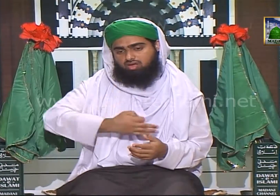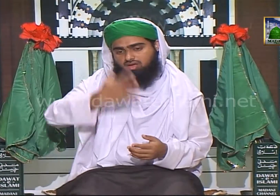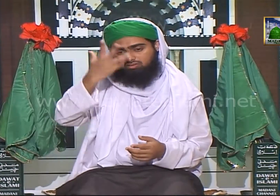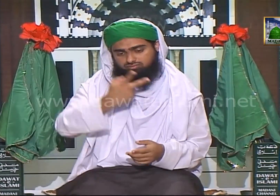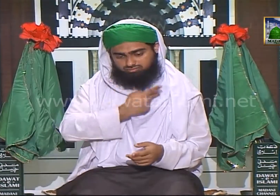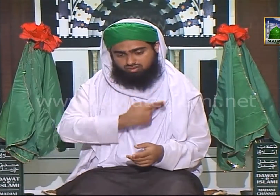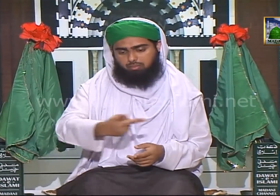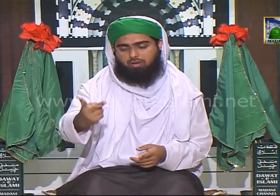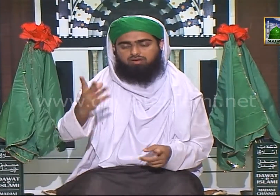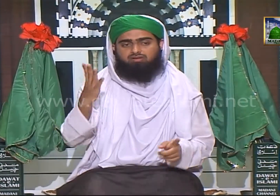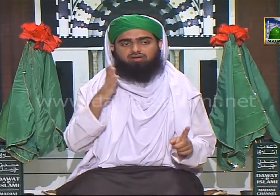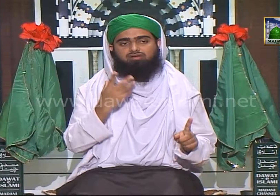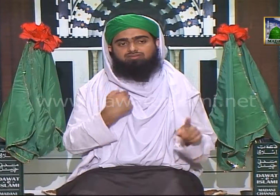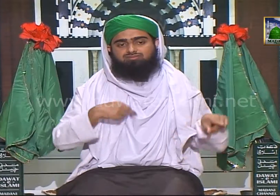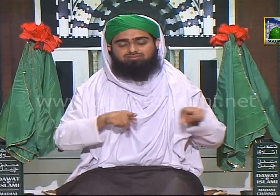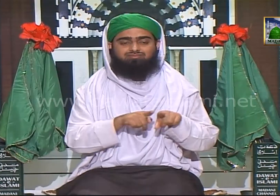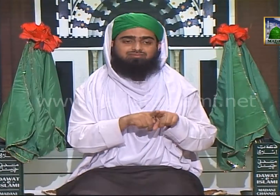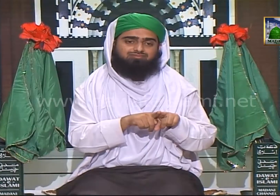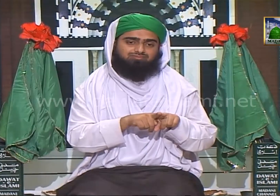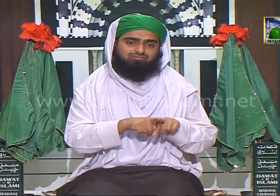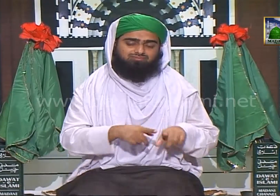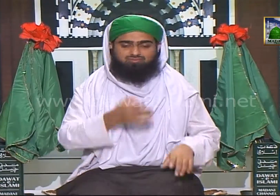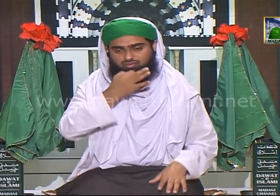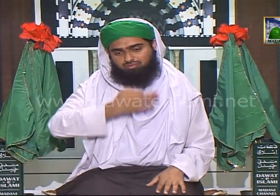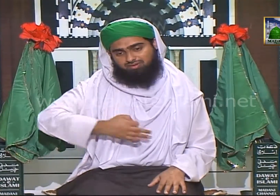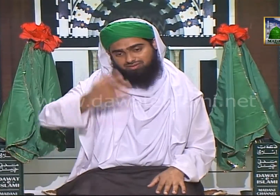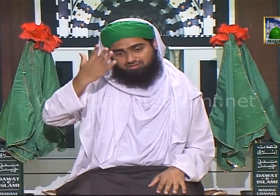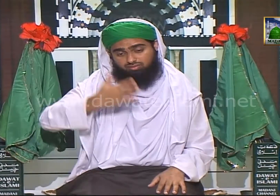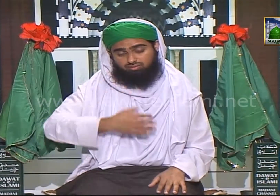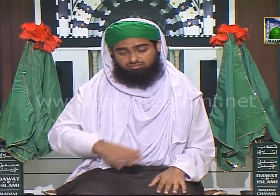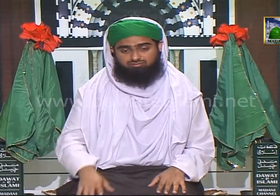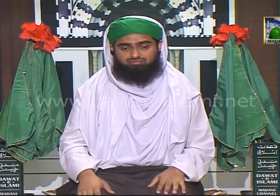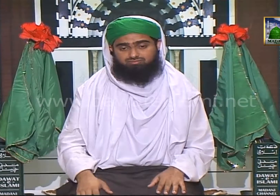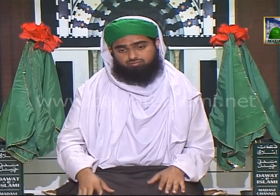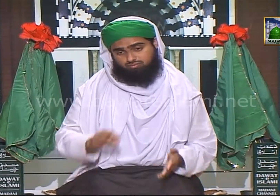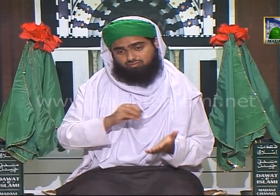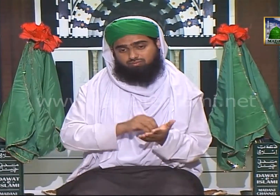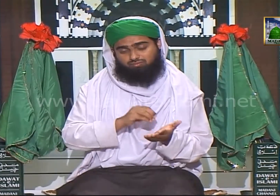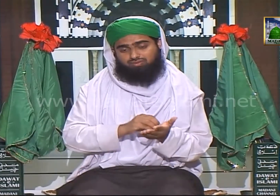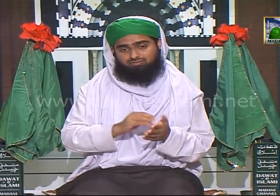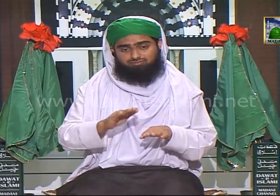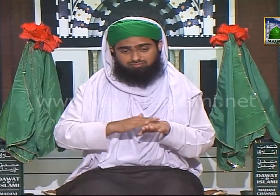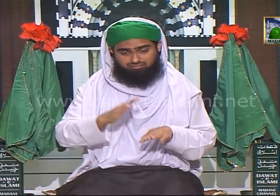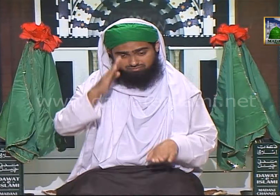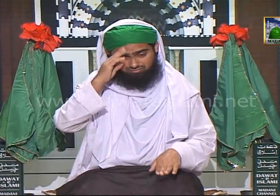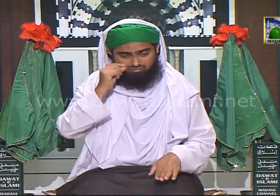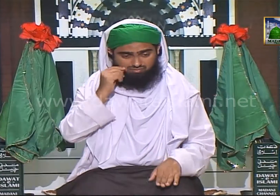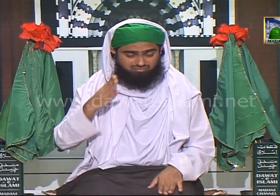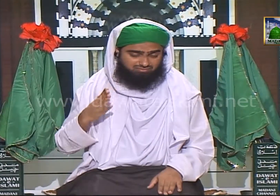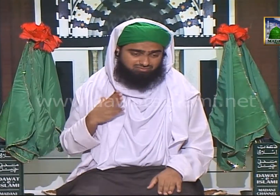جائے گا۔ سبحان اللہ سبحان اللہ سبحان اللہ۔ تو پیارے اسلامی بھائیوں، اصل دولت یہی